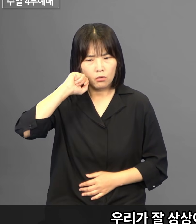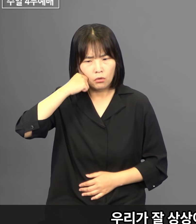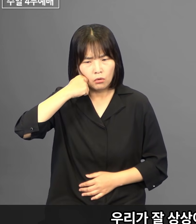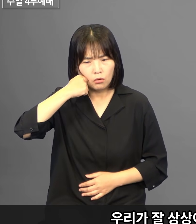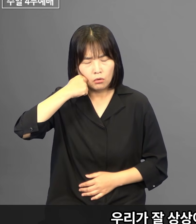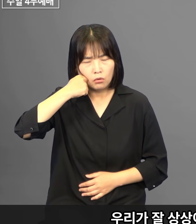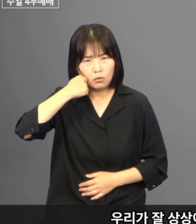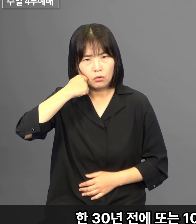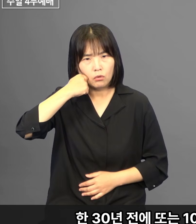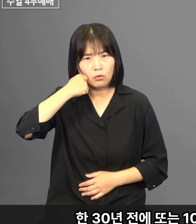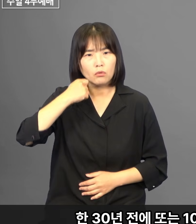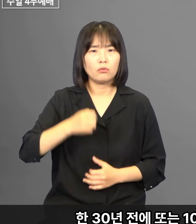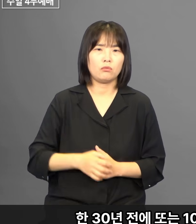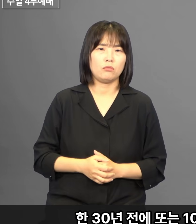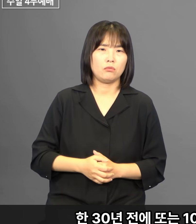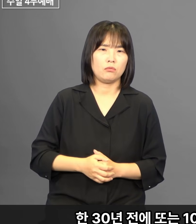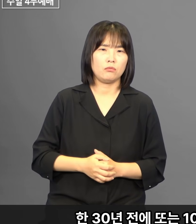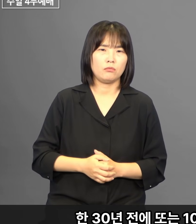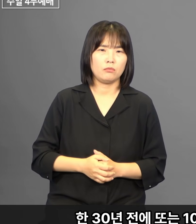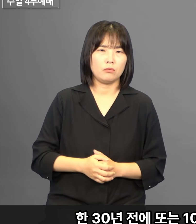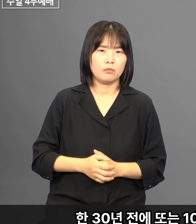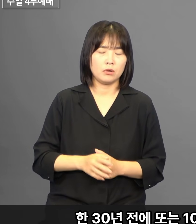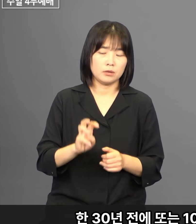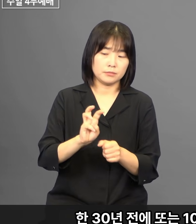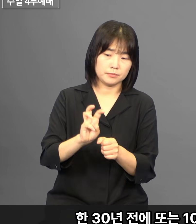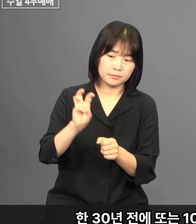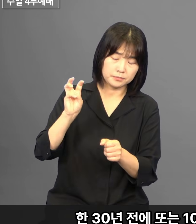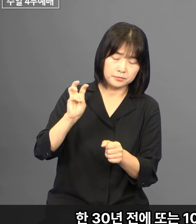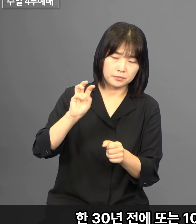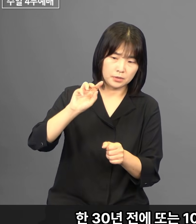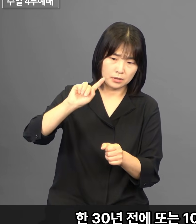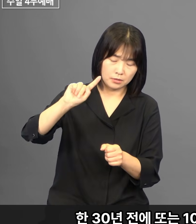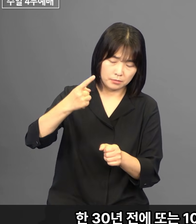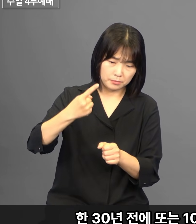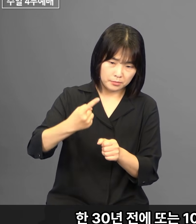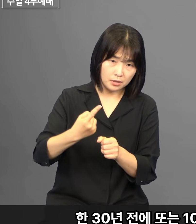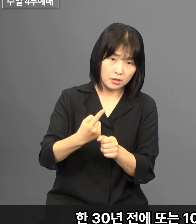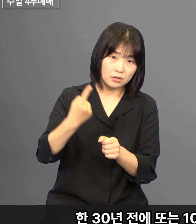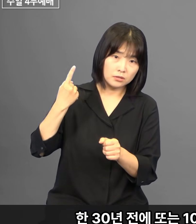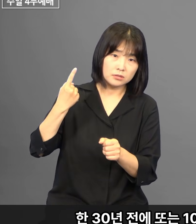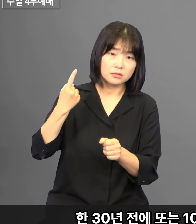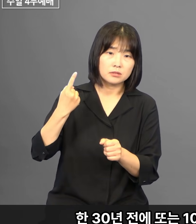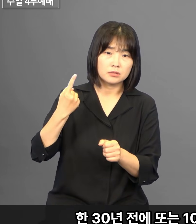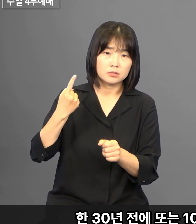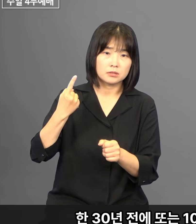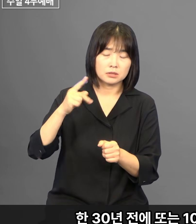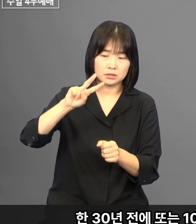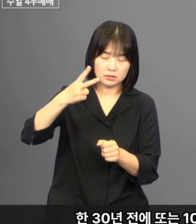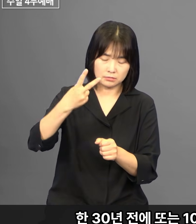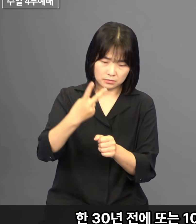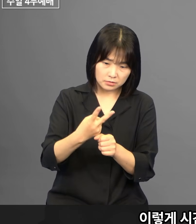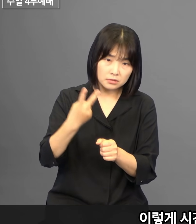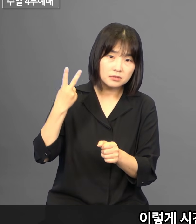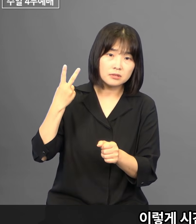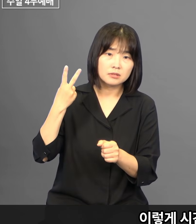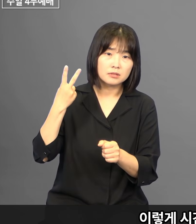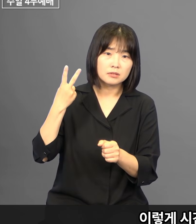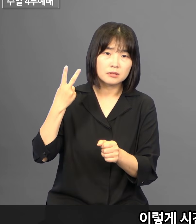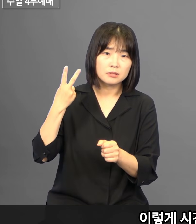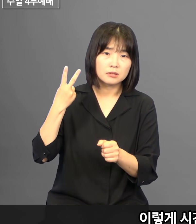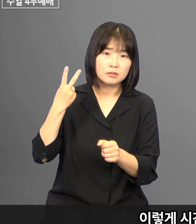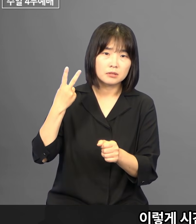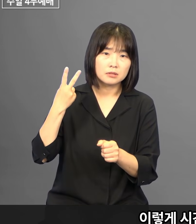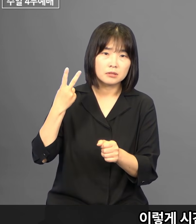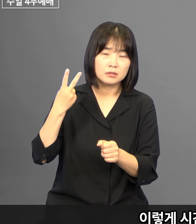바뀝니다. 한 30년 전에 또는 100년 전에 또는 한 200년 전에 이렇게